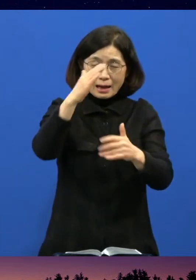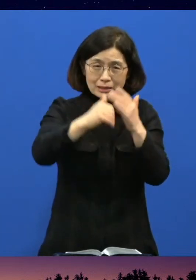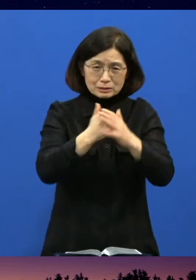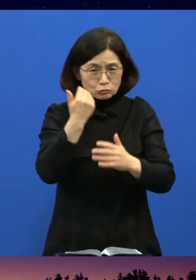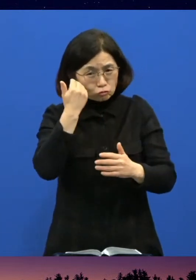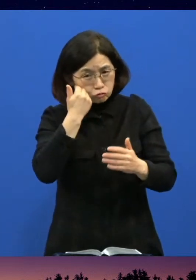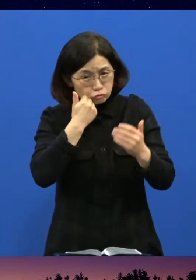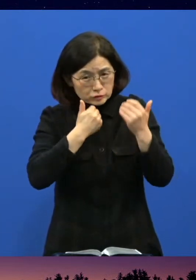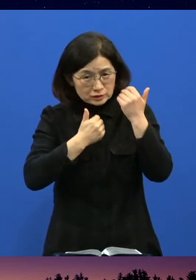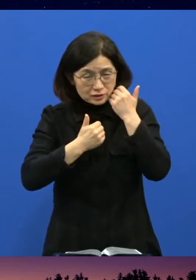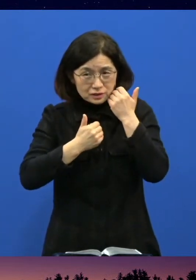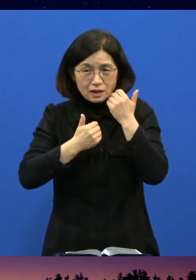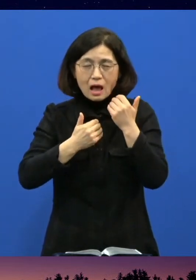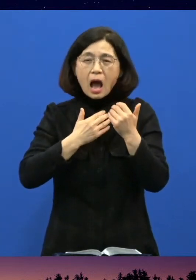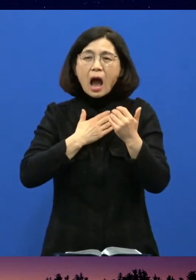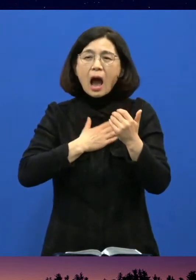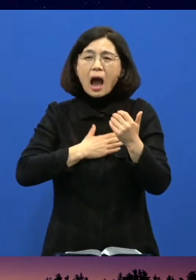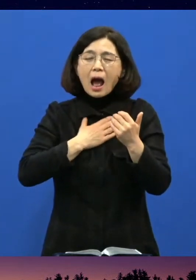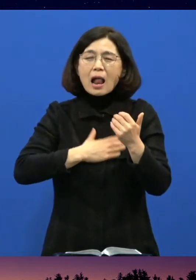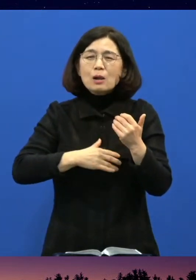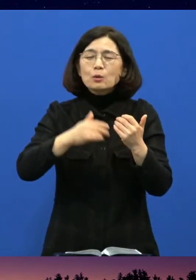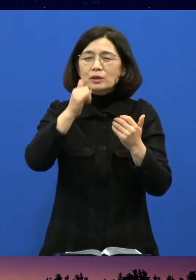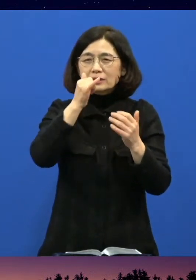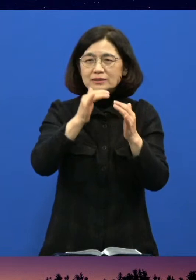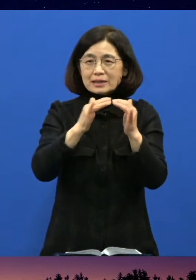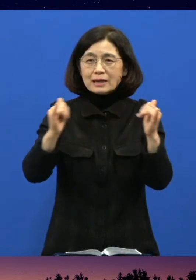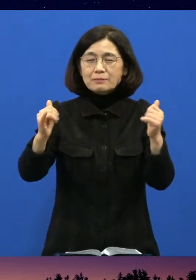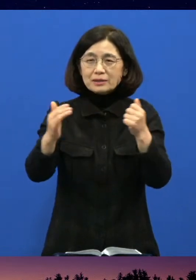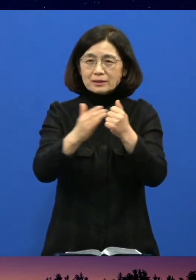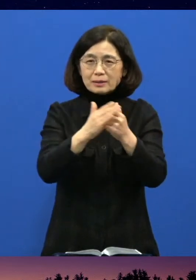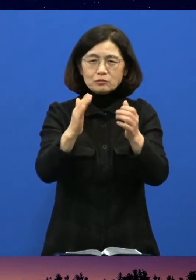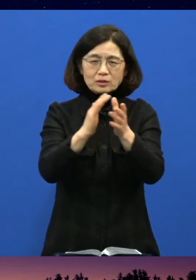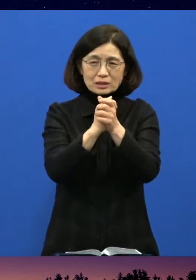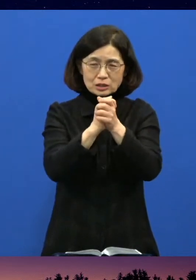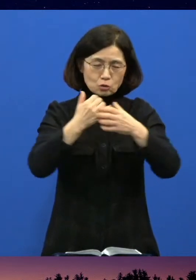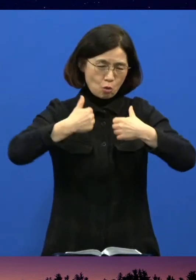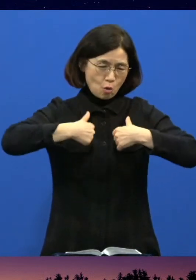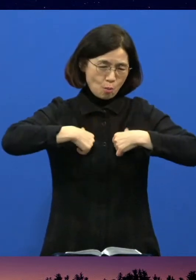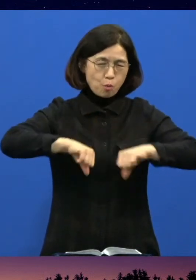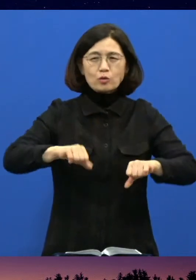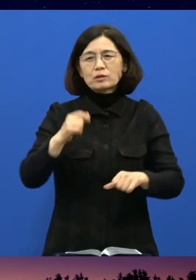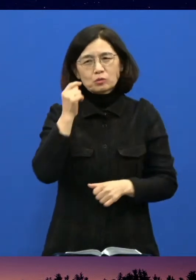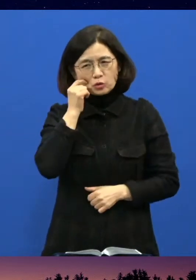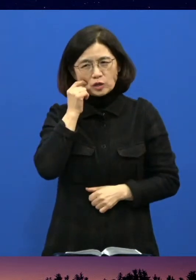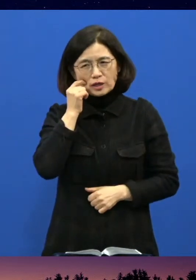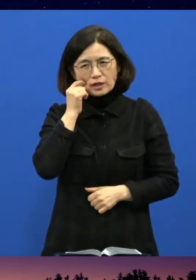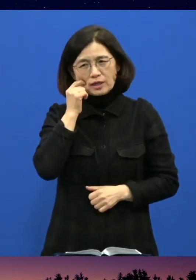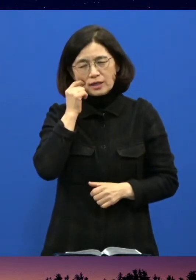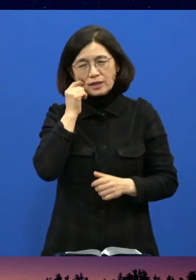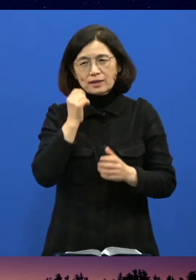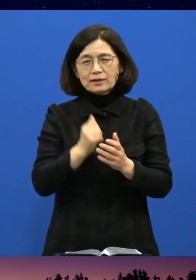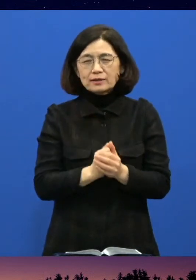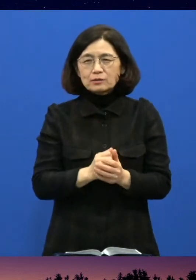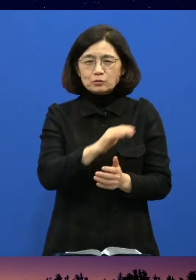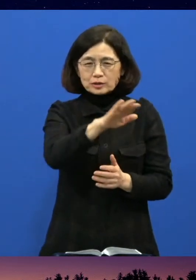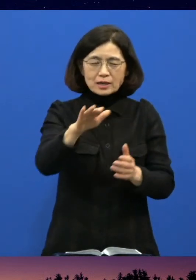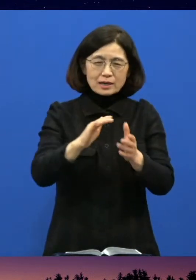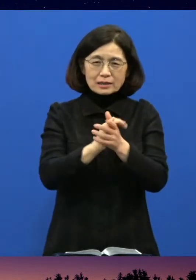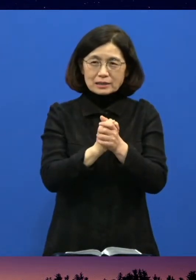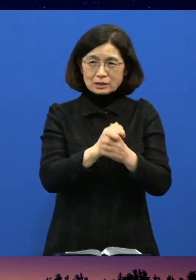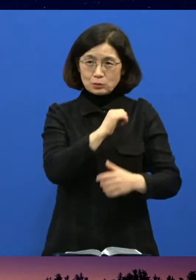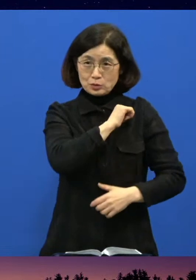분들이에요. 포기할 수가 없어요. 포기할 수 없어요. 그러므로 우리는 그 인내하면서